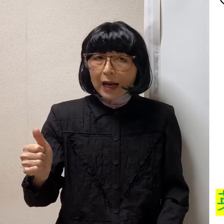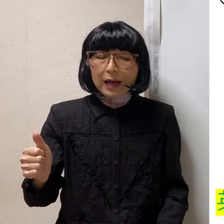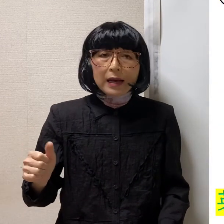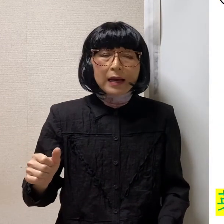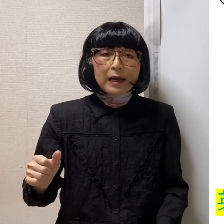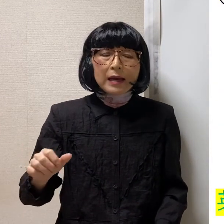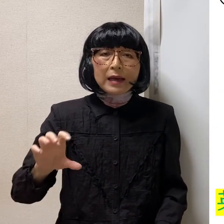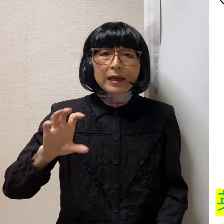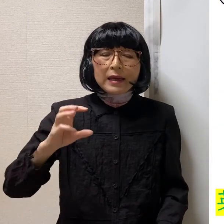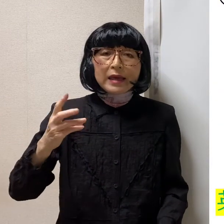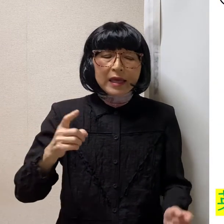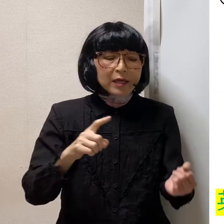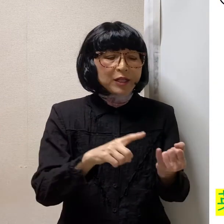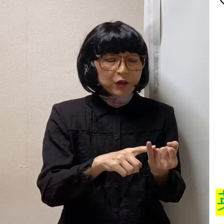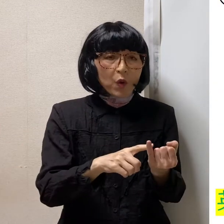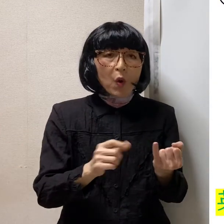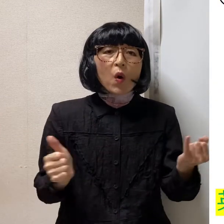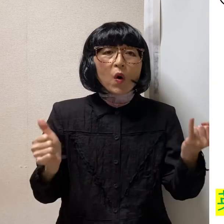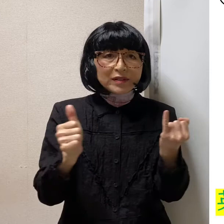彼はエミと結婚した。